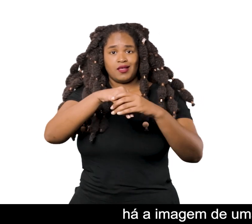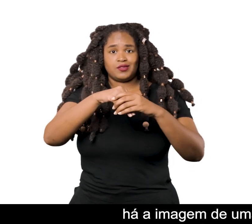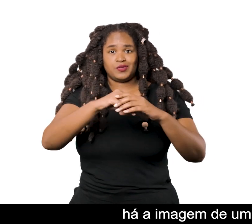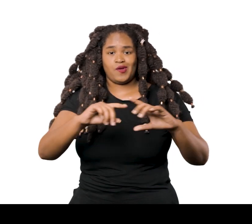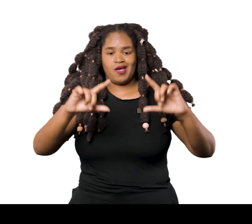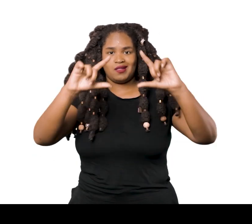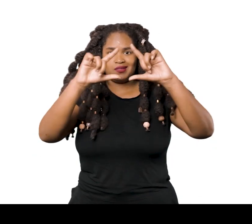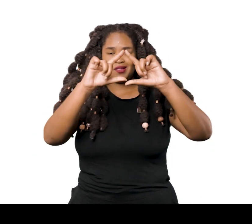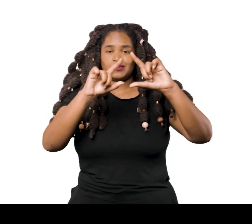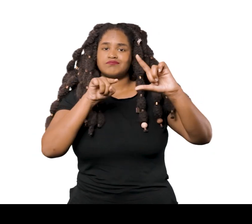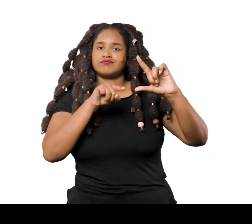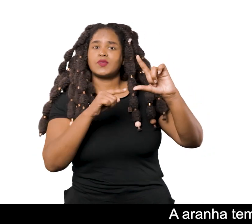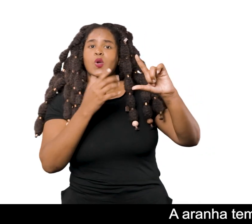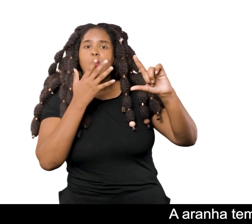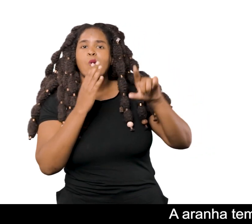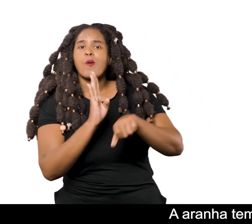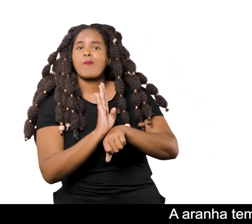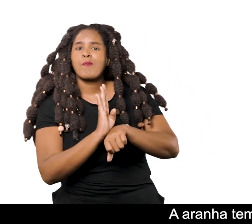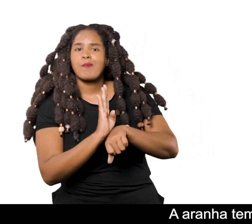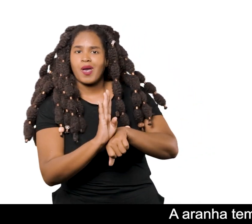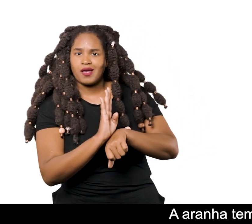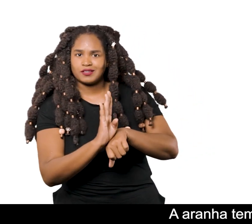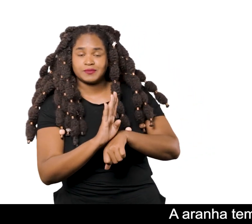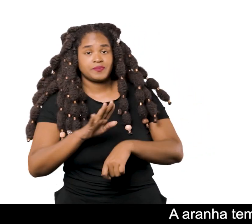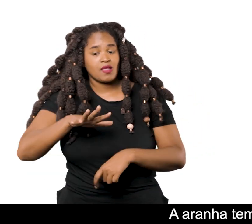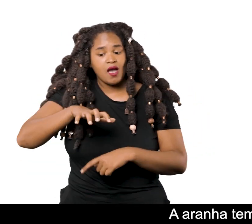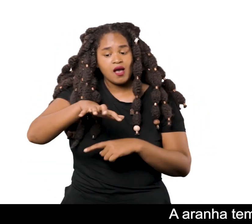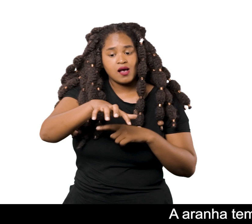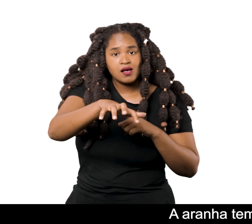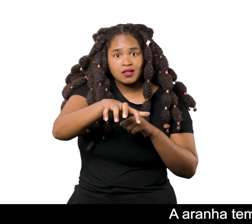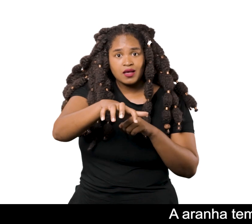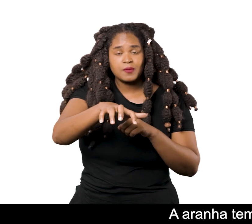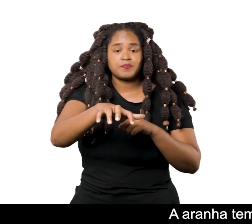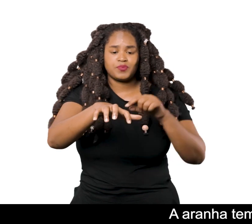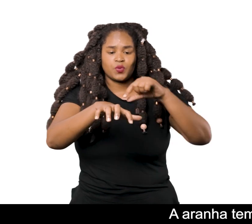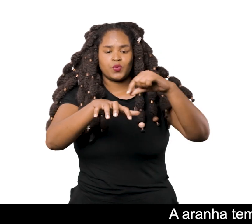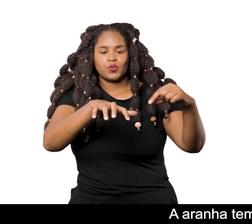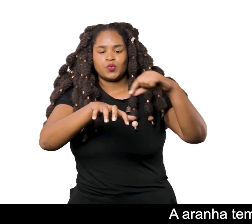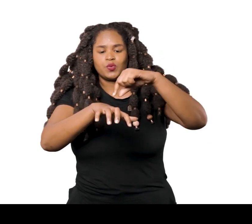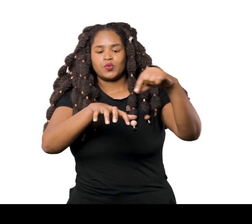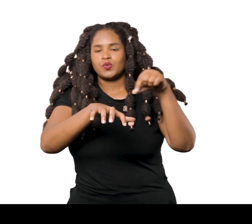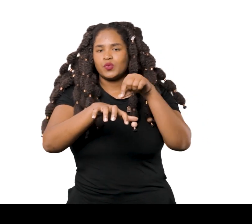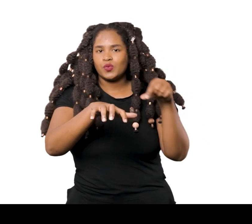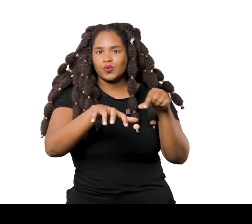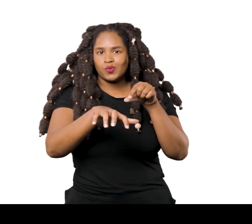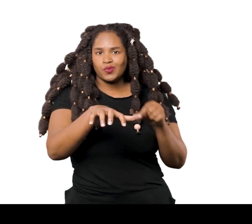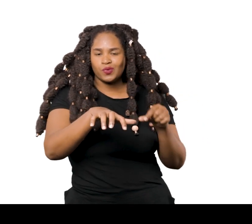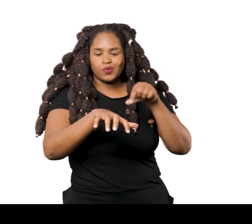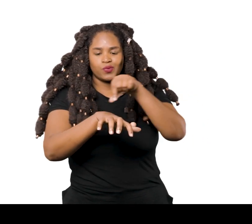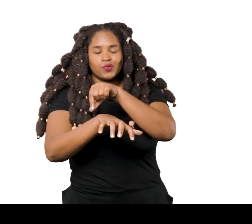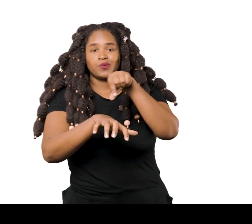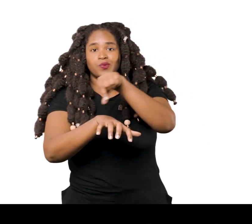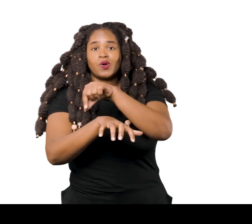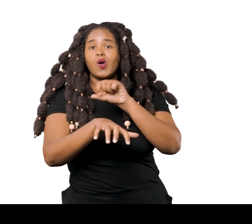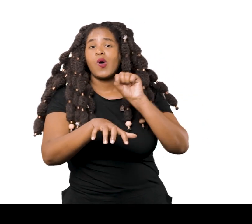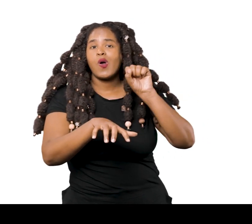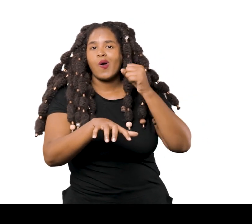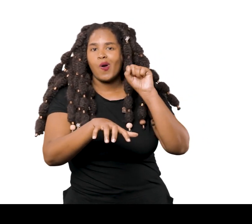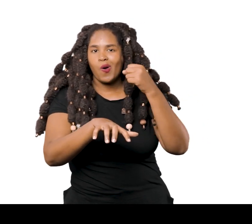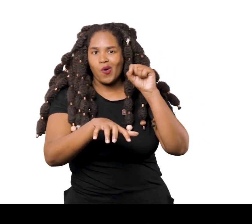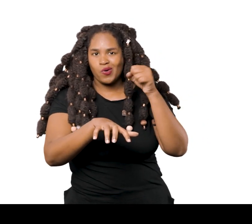bege. A aranha tem 8 patas e um corpo ovalado. As patas são